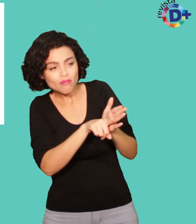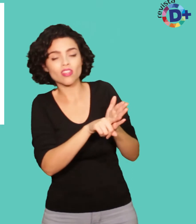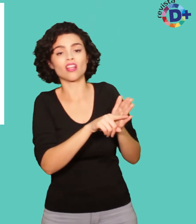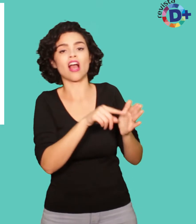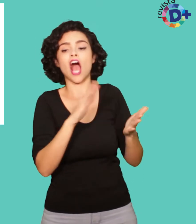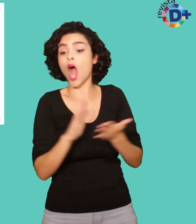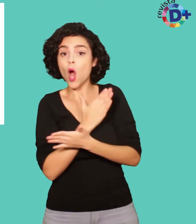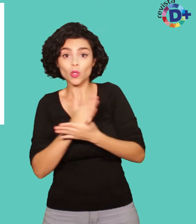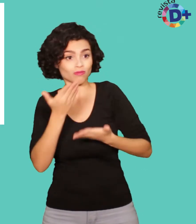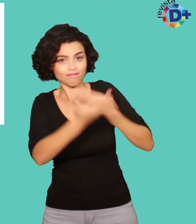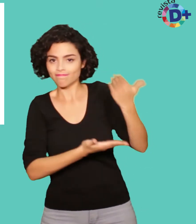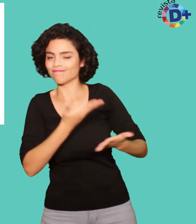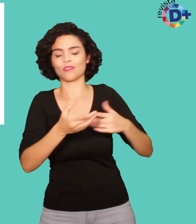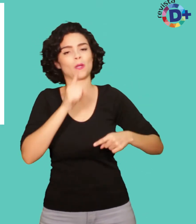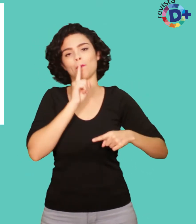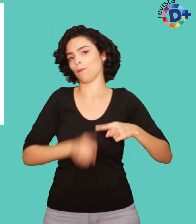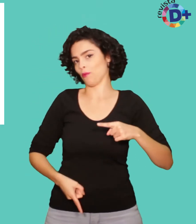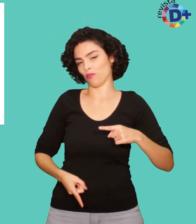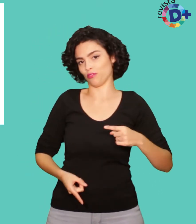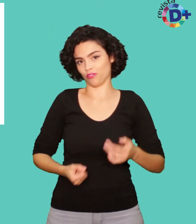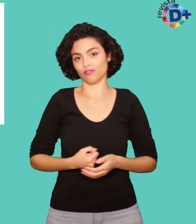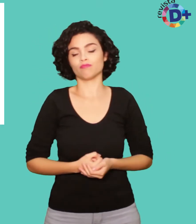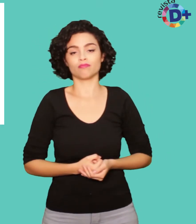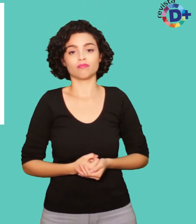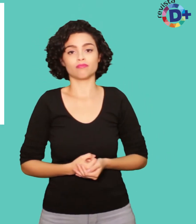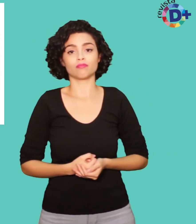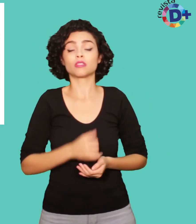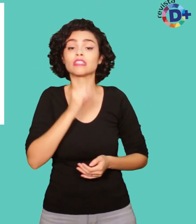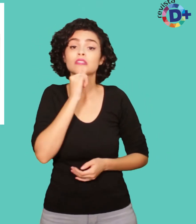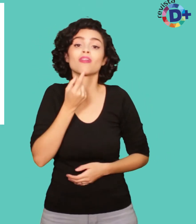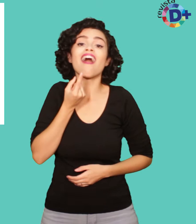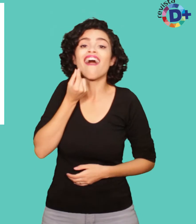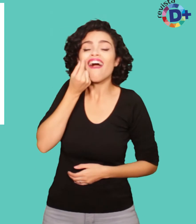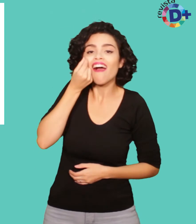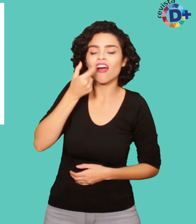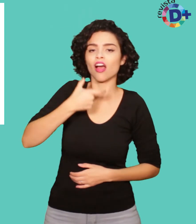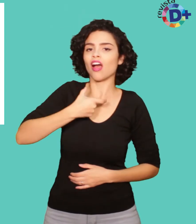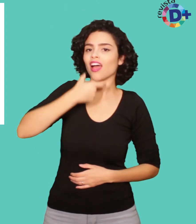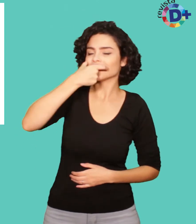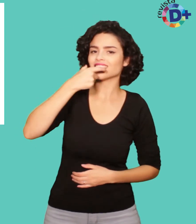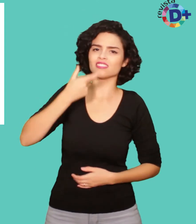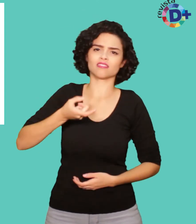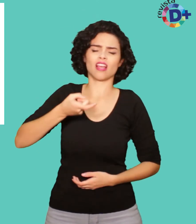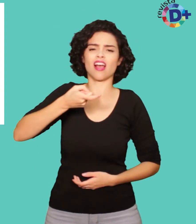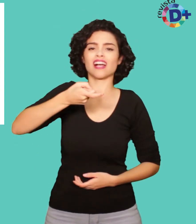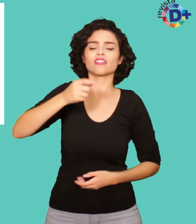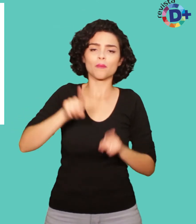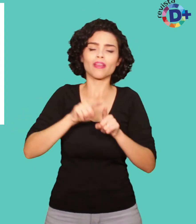inclusive determinados procedimentos ortodônticos o implante dentário e de aparelhos por